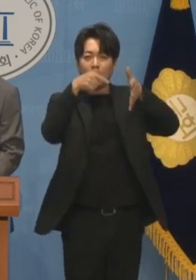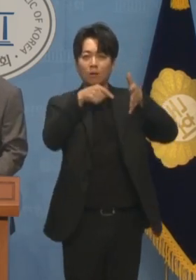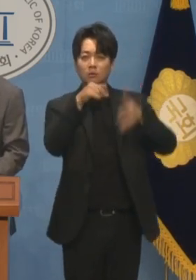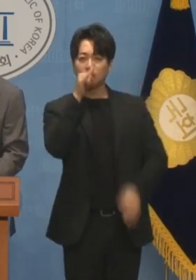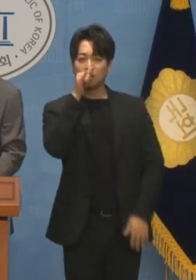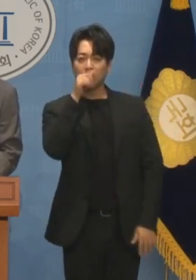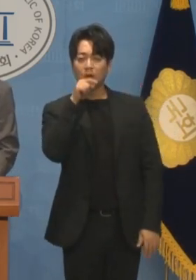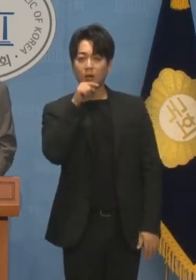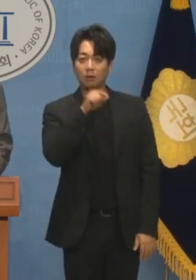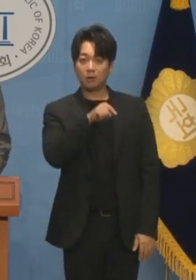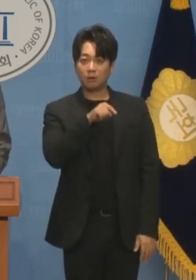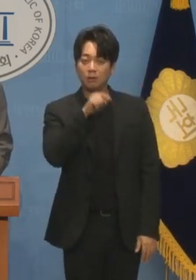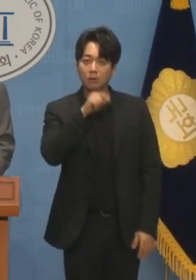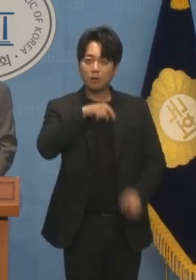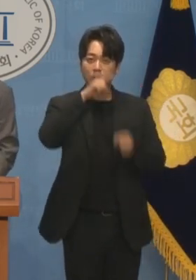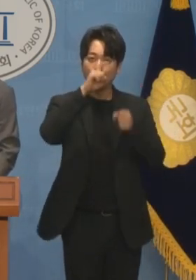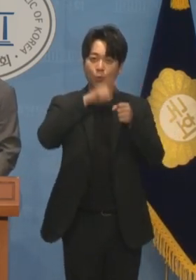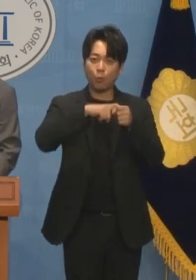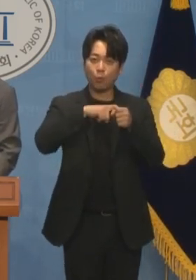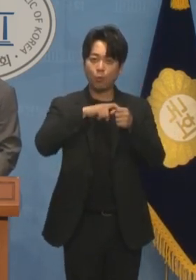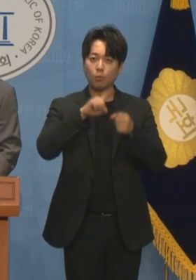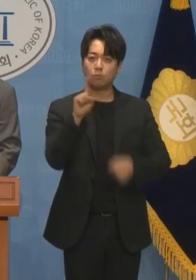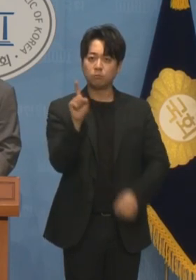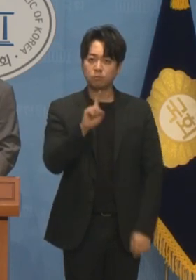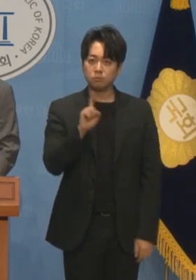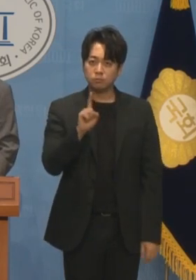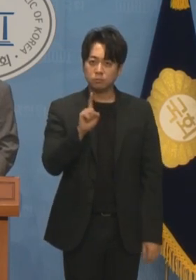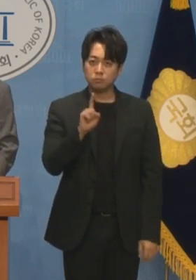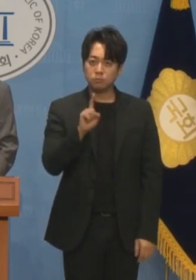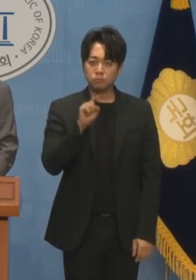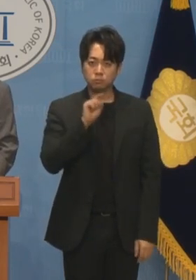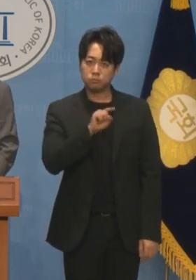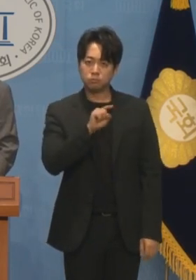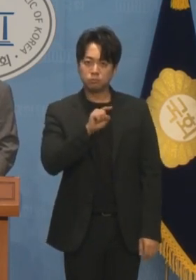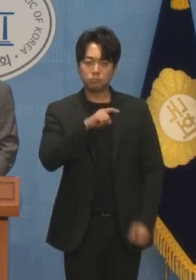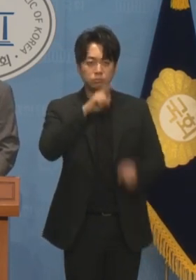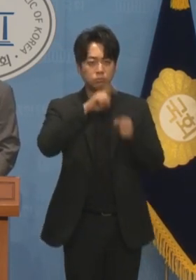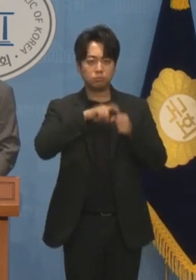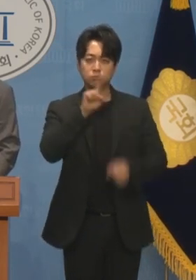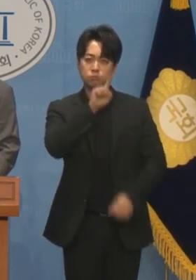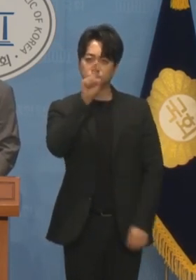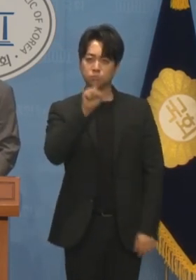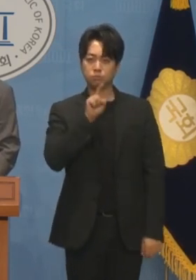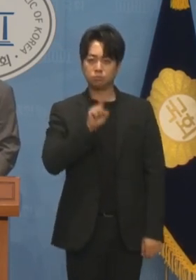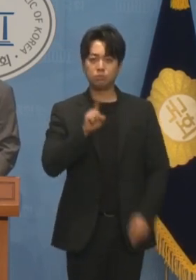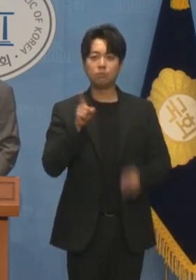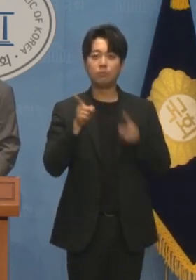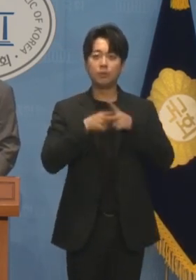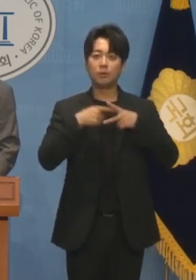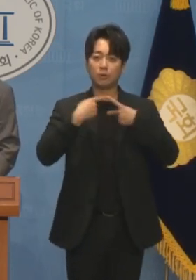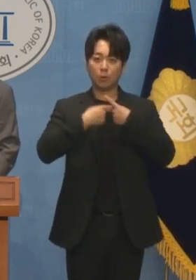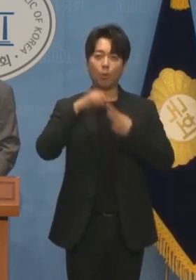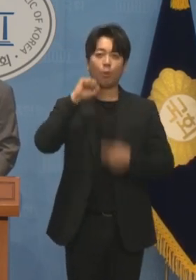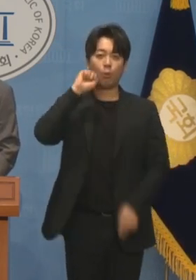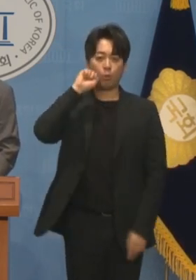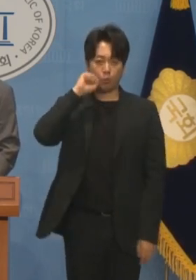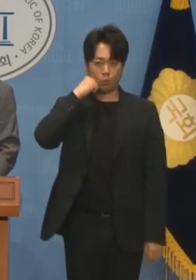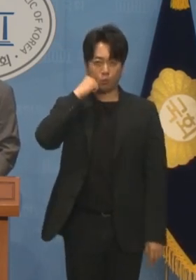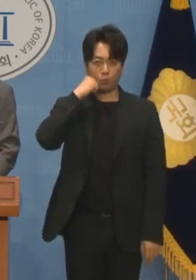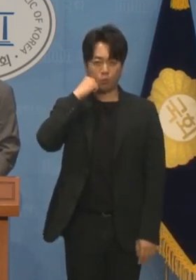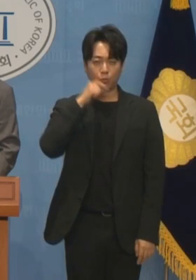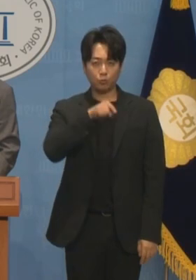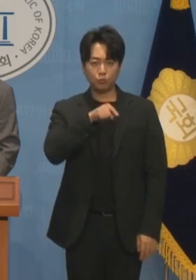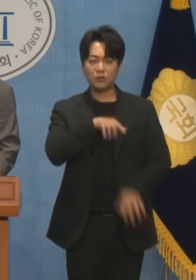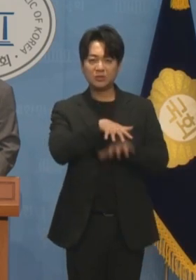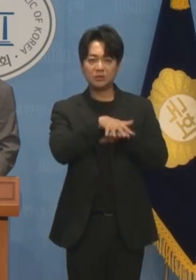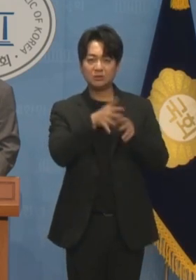괴 시설물의 용도가 참 무엇인지 도무지 이해할 수 없는 그런